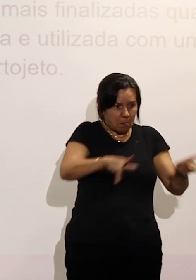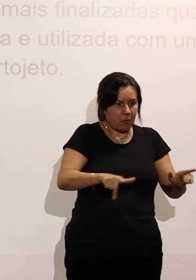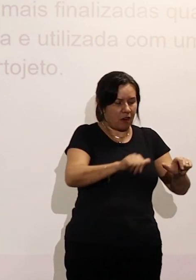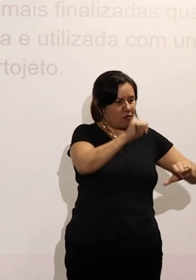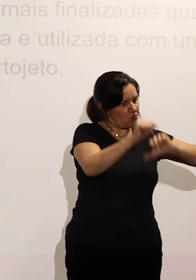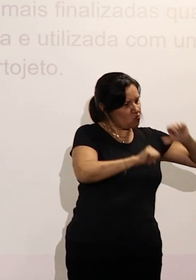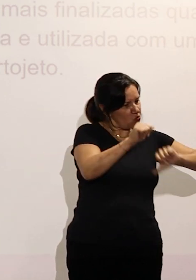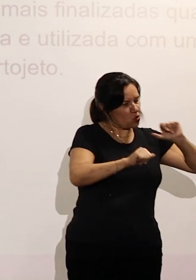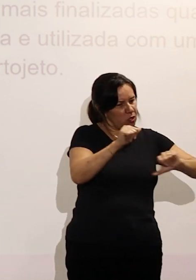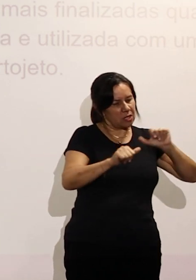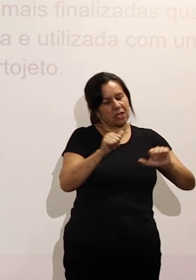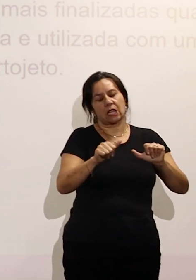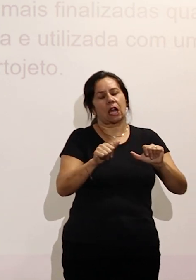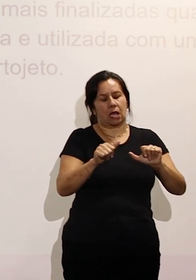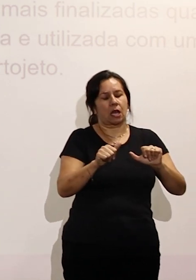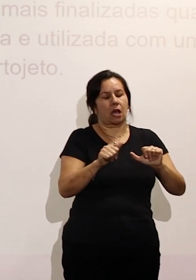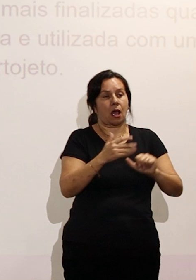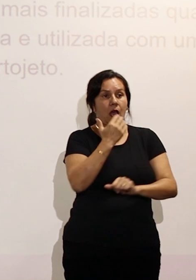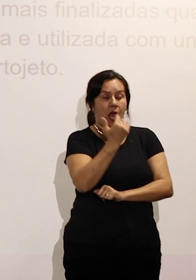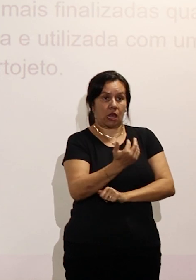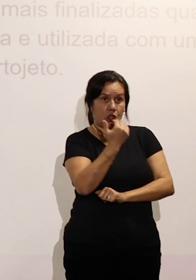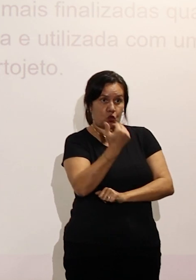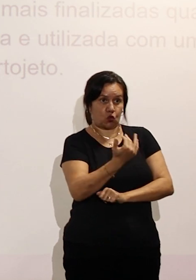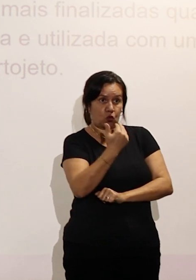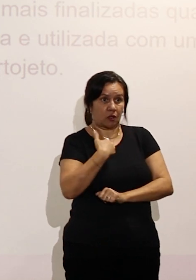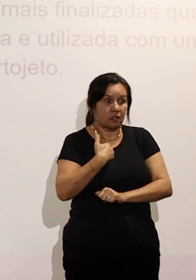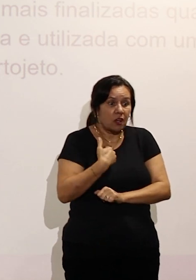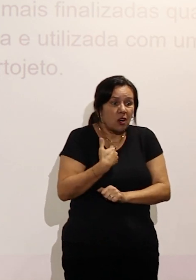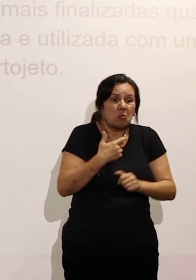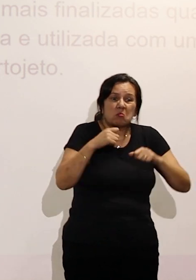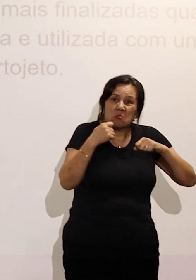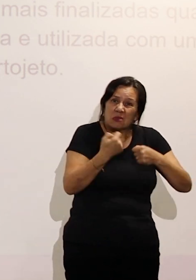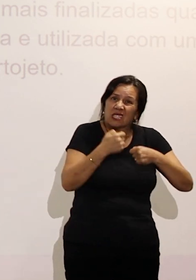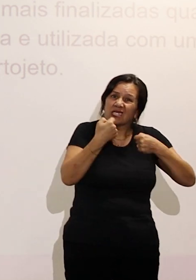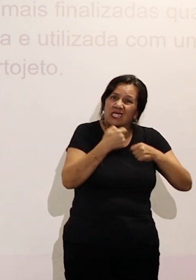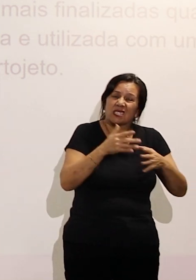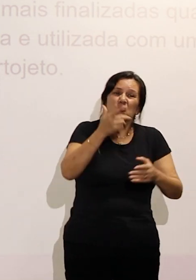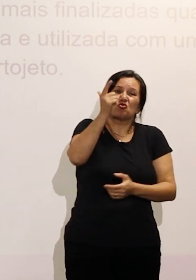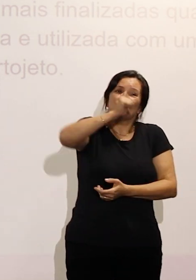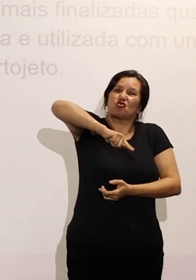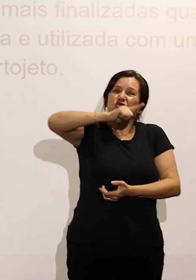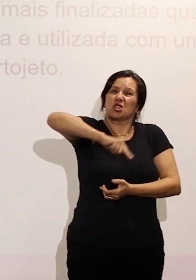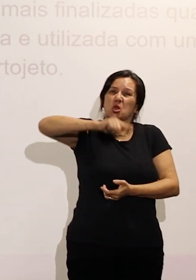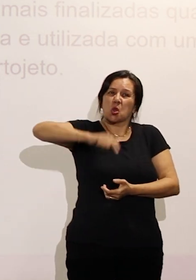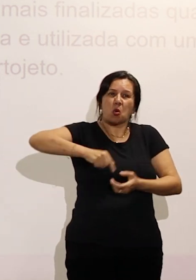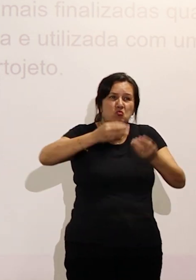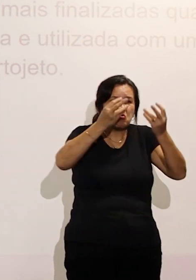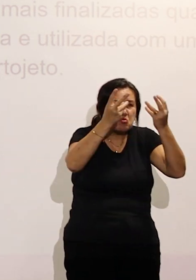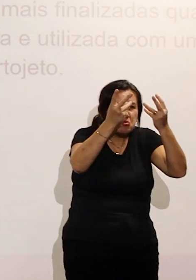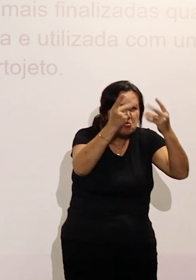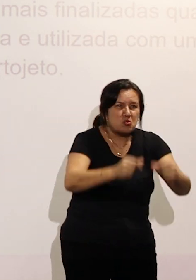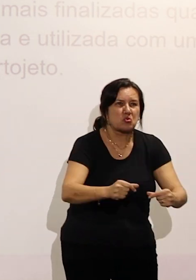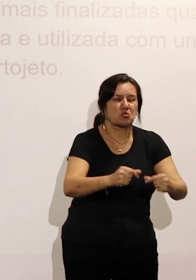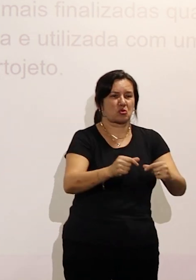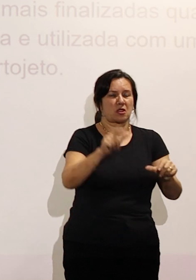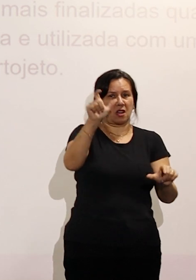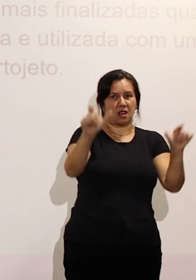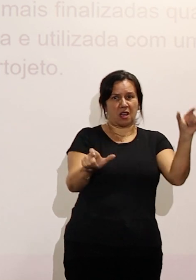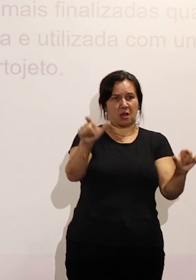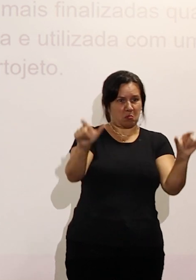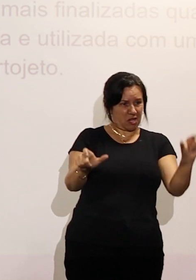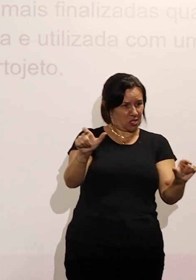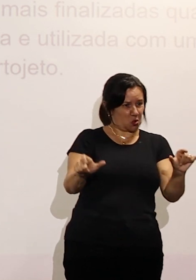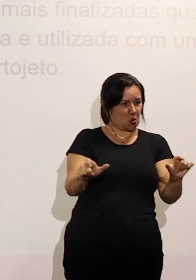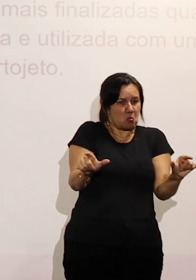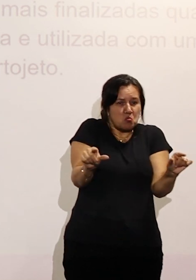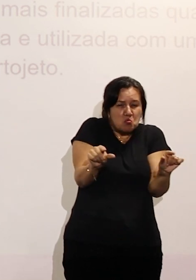que fiz a concept art. E aí eu estou tendo que resumir alguns detalhes para os bonequinhos do jogo, porque eles têm um tamanho